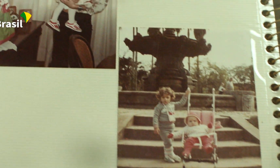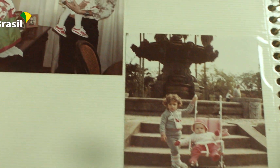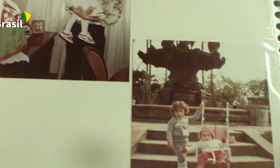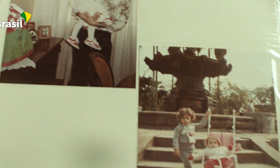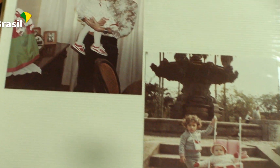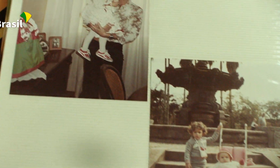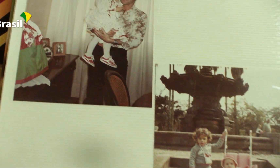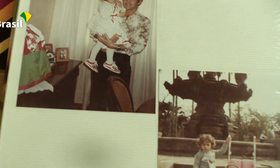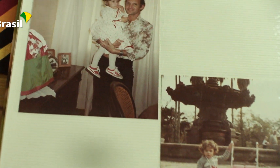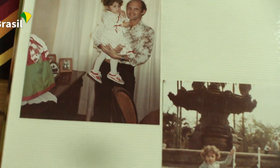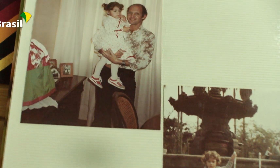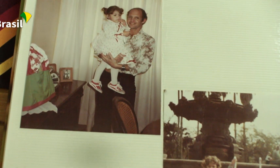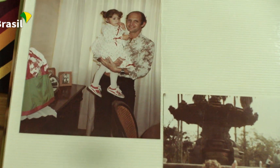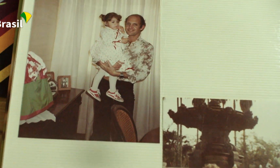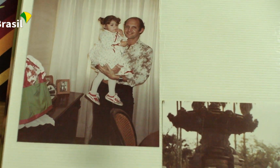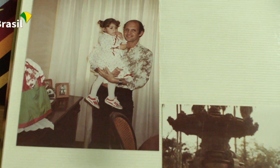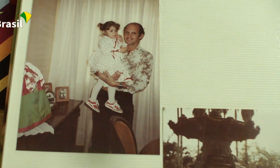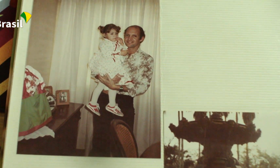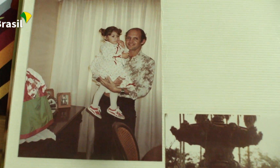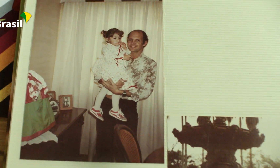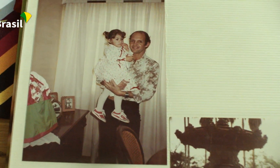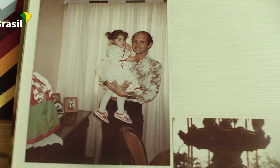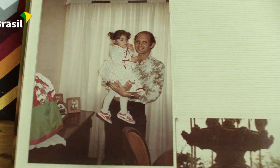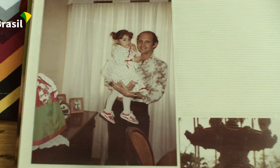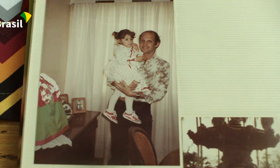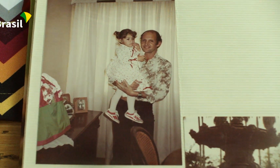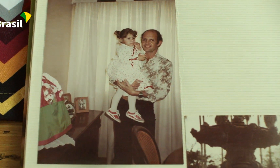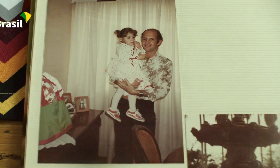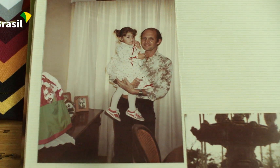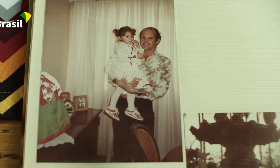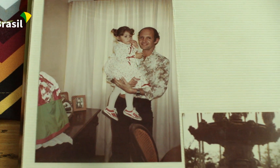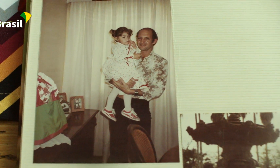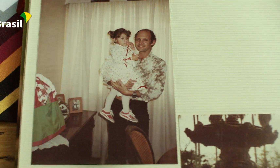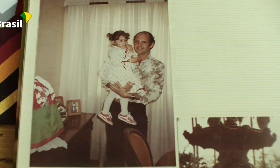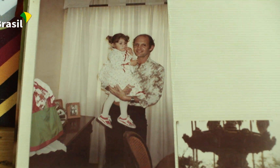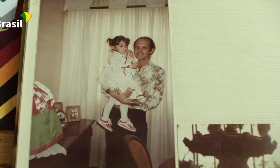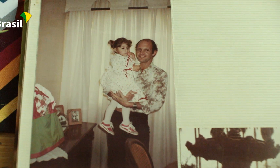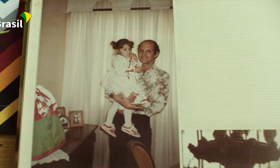com 2 fotos. Em uma delas, um homem com uma menina no colo.